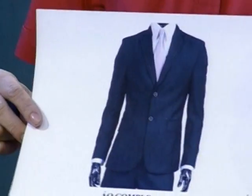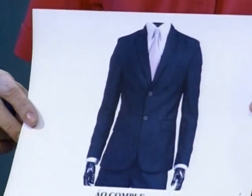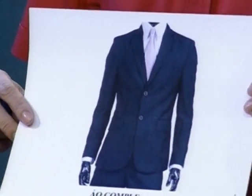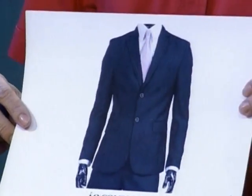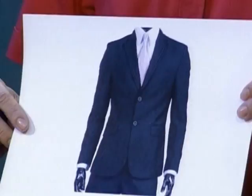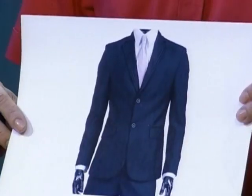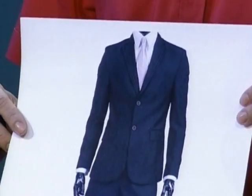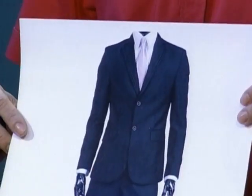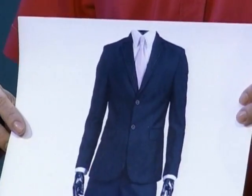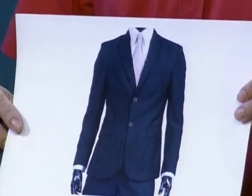Đố bạn biết đây là áo gì?